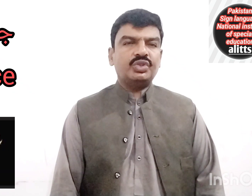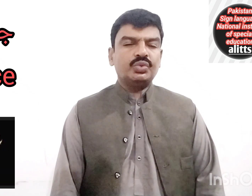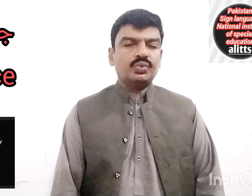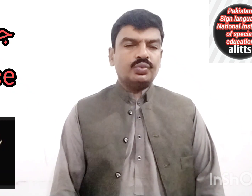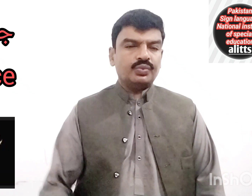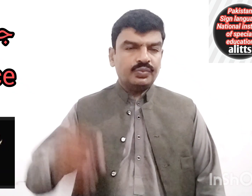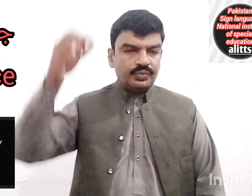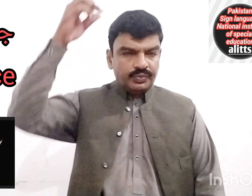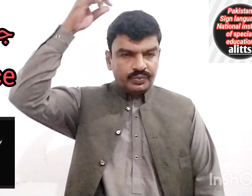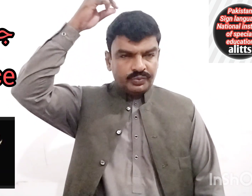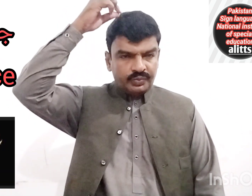जूं,